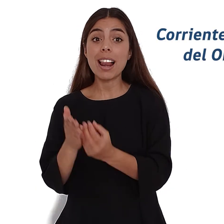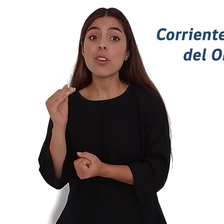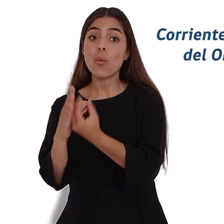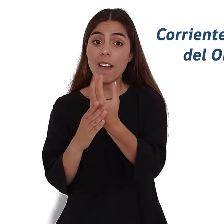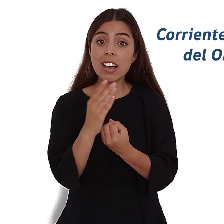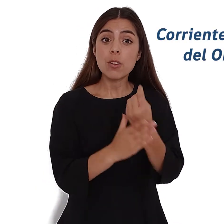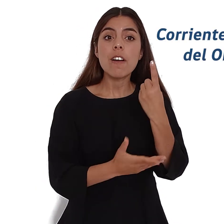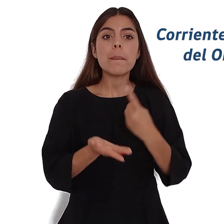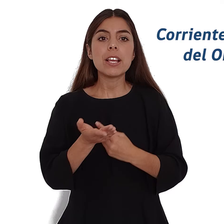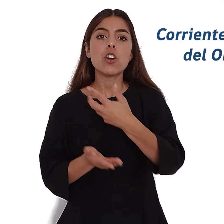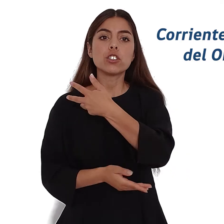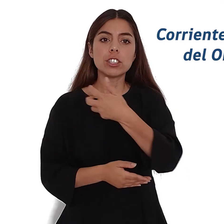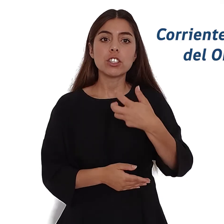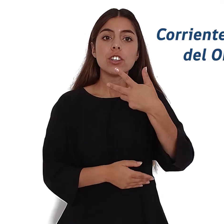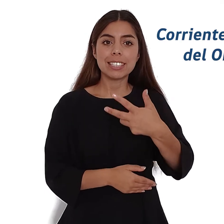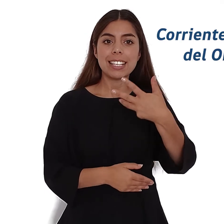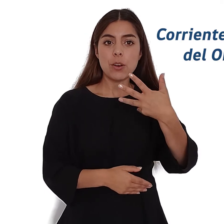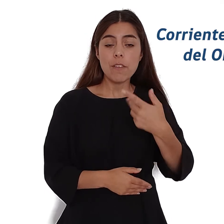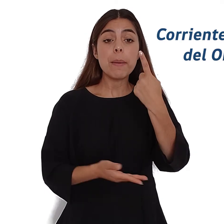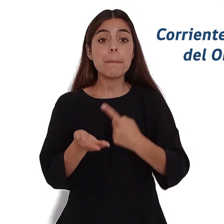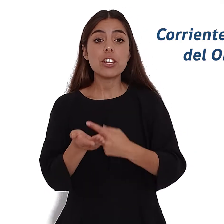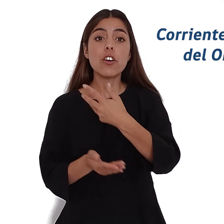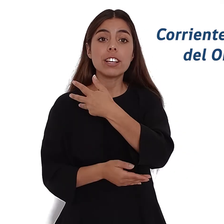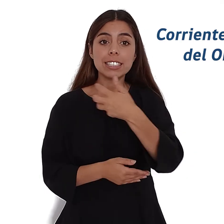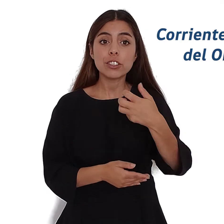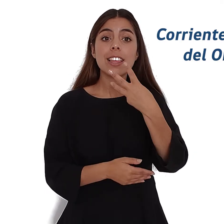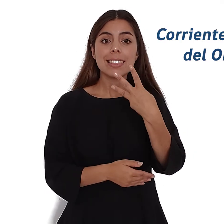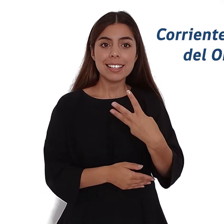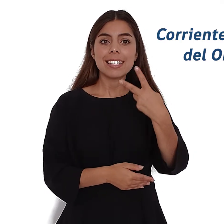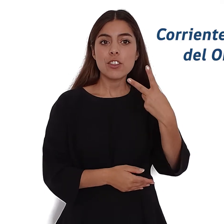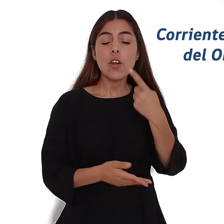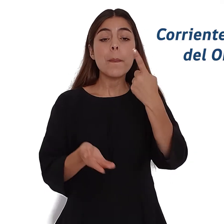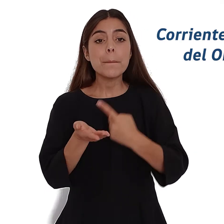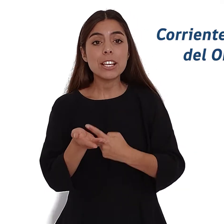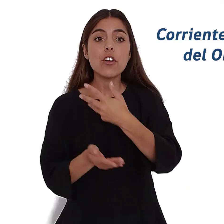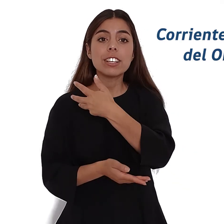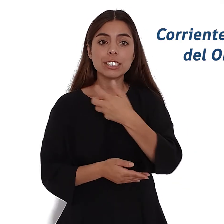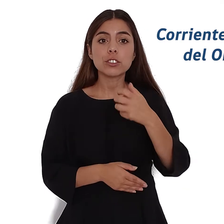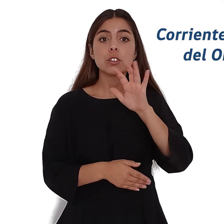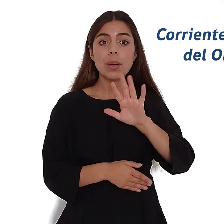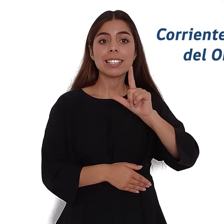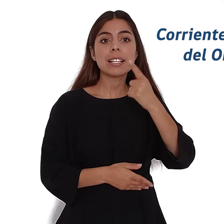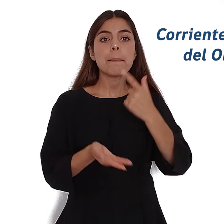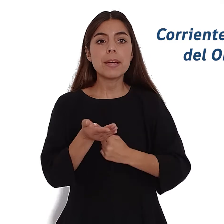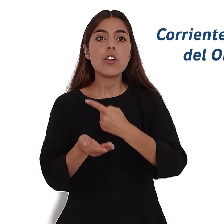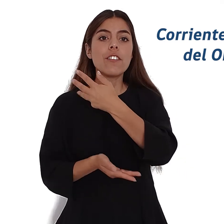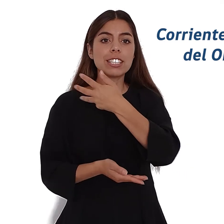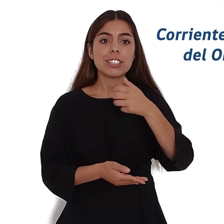Nuevas escuelas se crean en 1889, 1932, 1957,